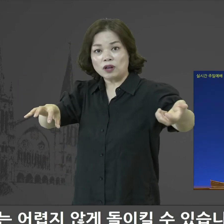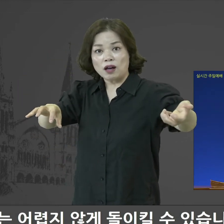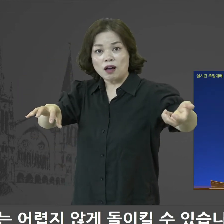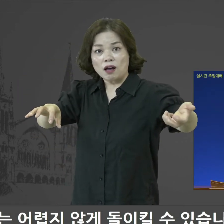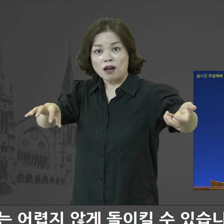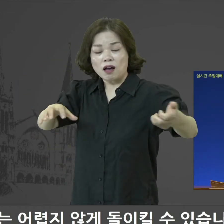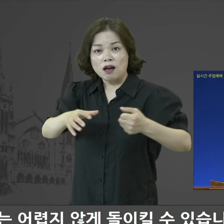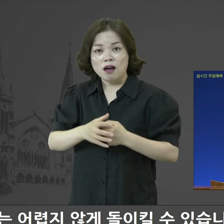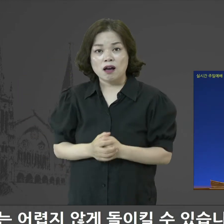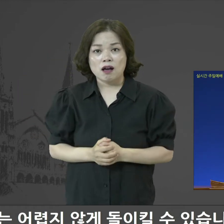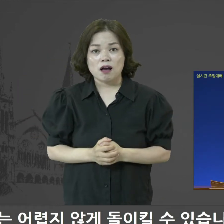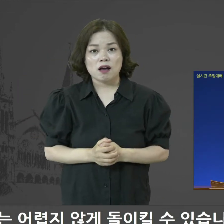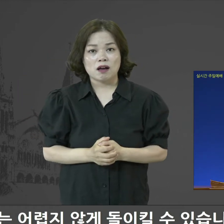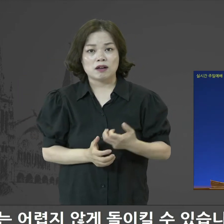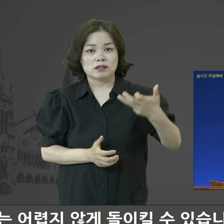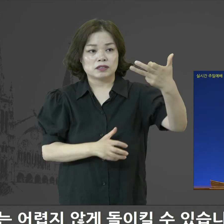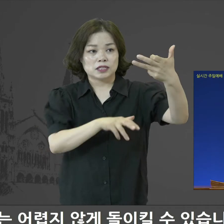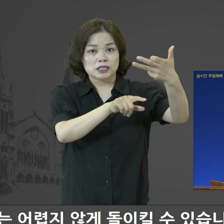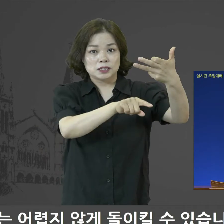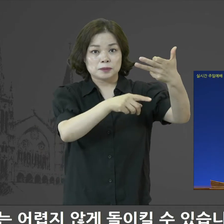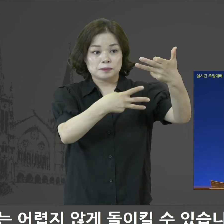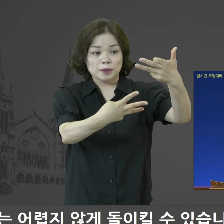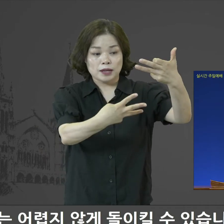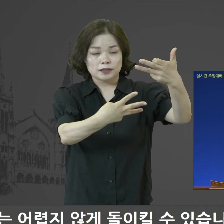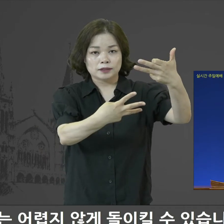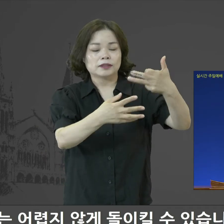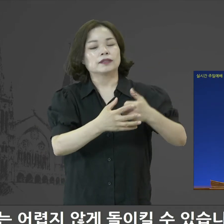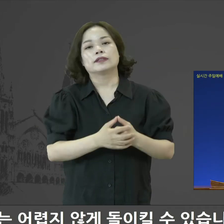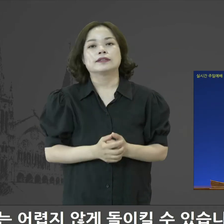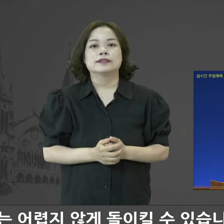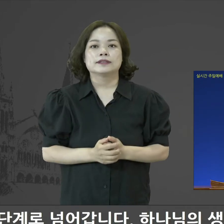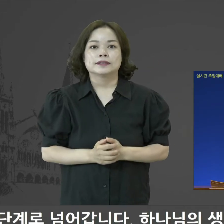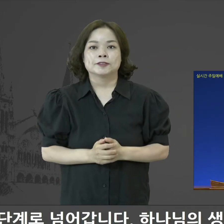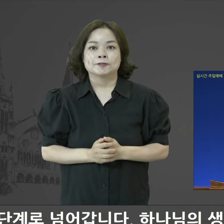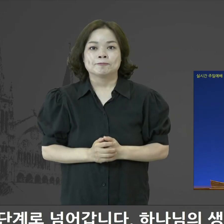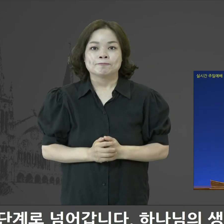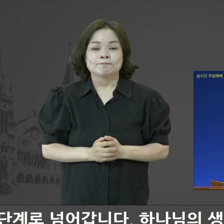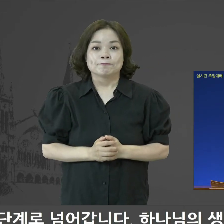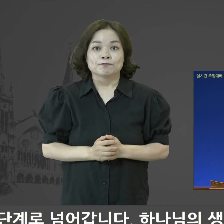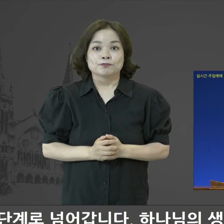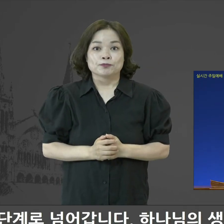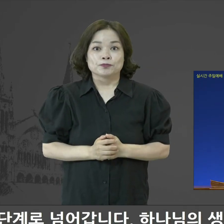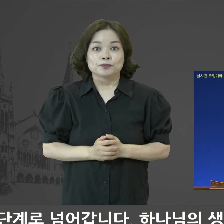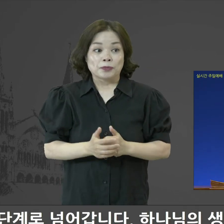겁니다. 자, 18절 뒷부분 보시면